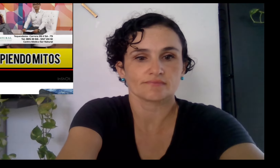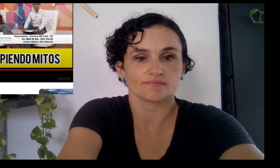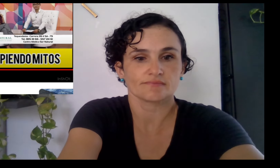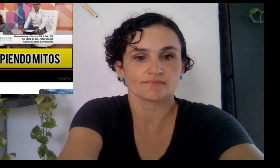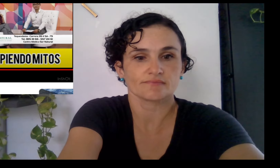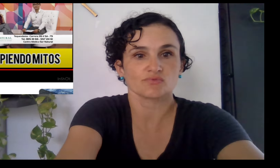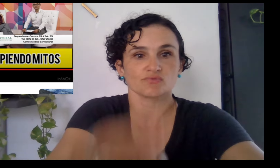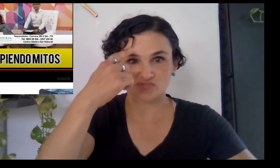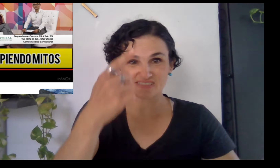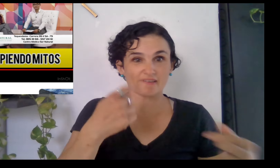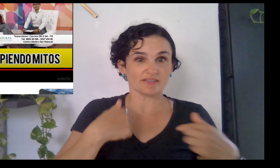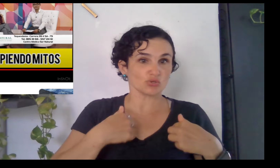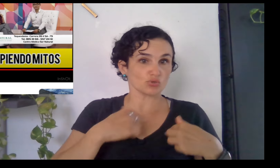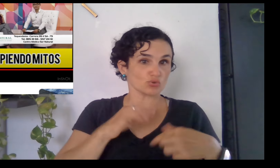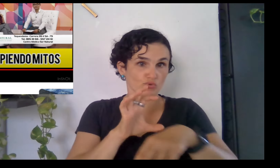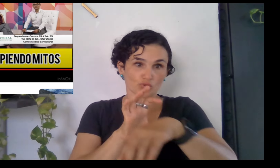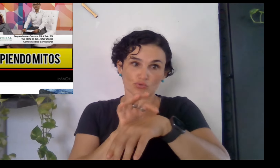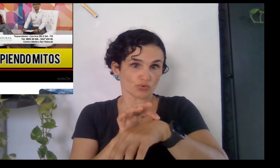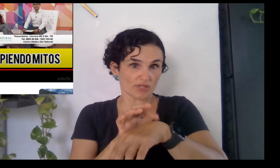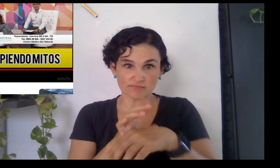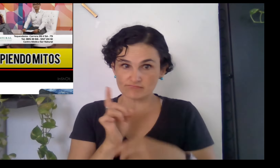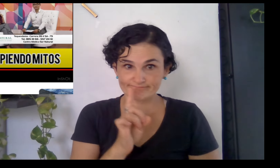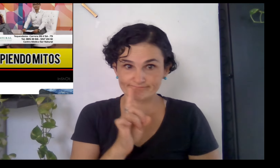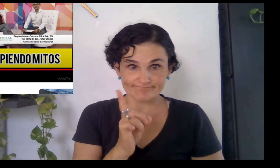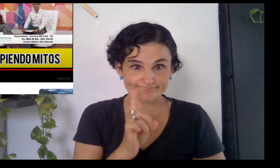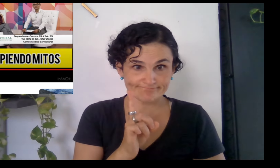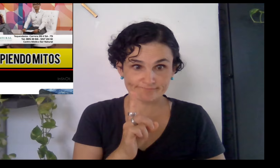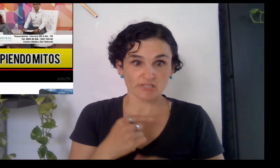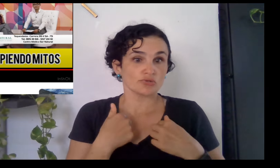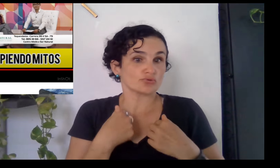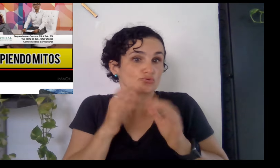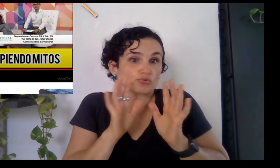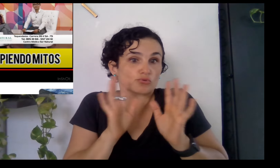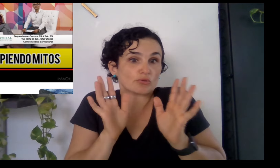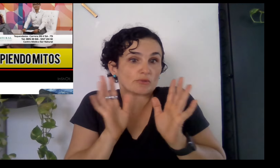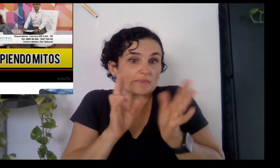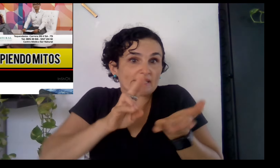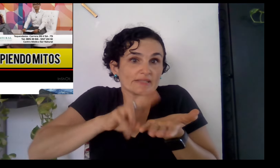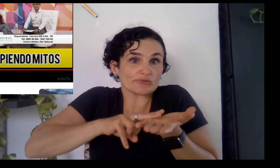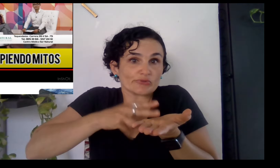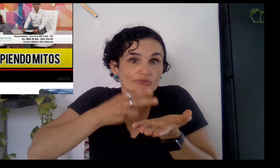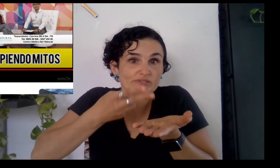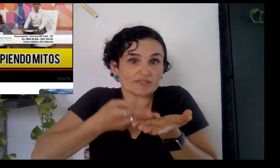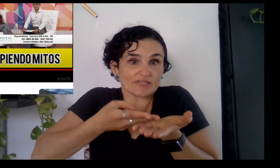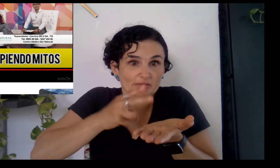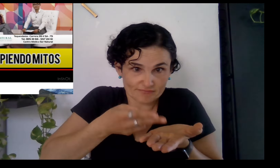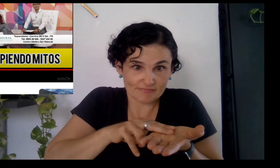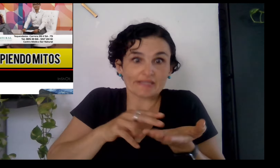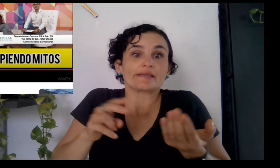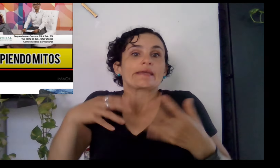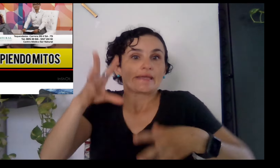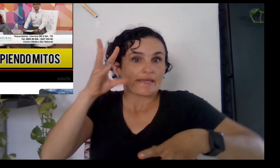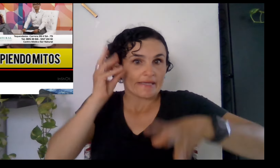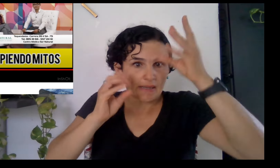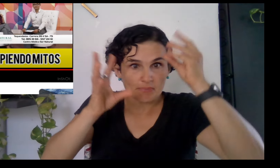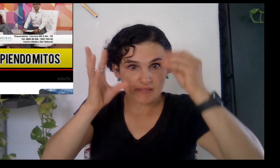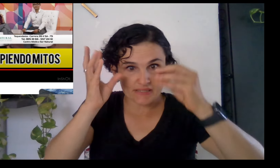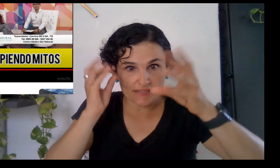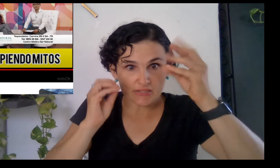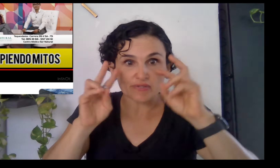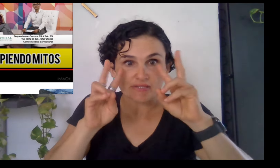Ustedes saben, yo no soy doctora, yo solamente soy intérprete. He aprendido